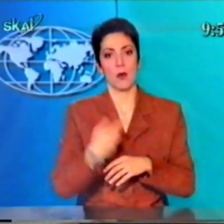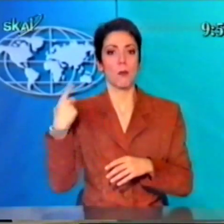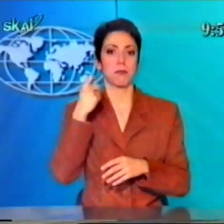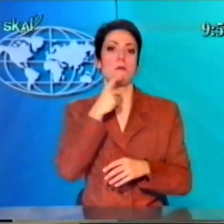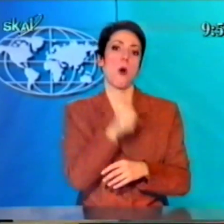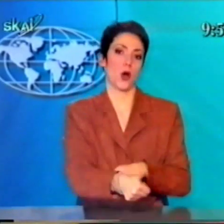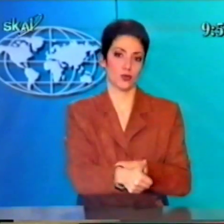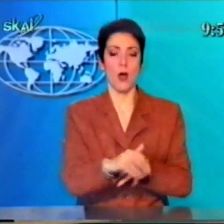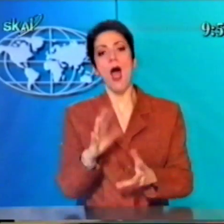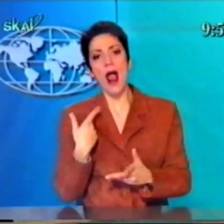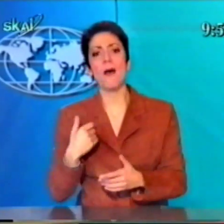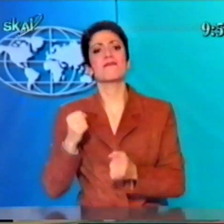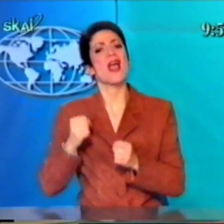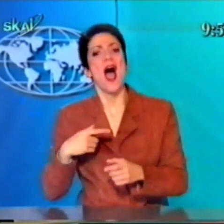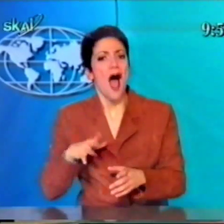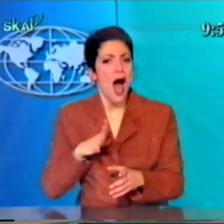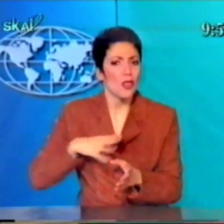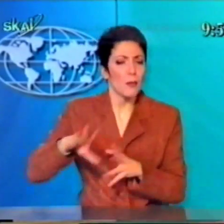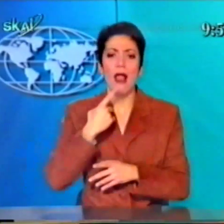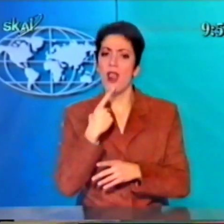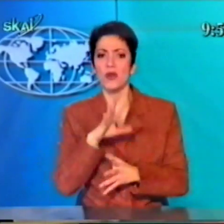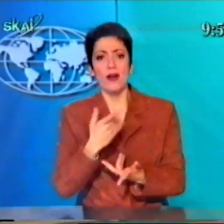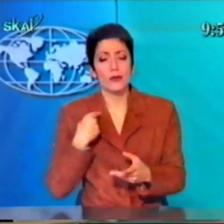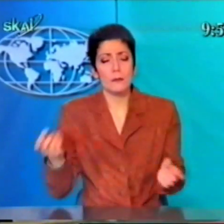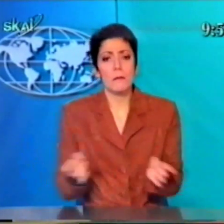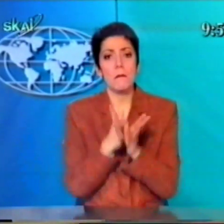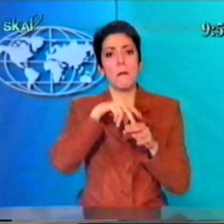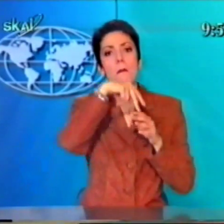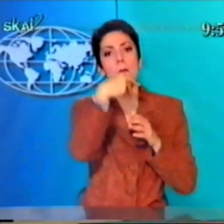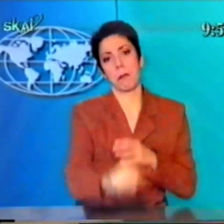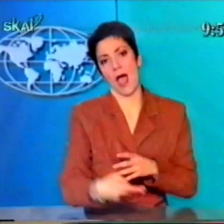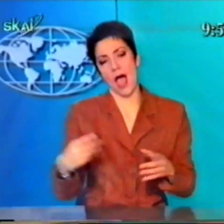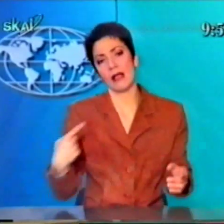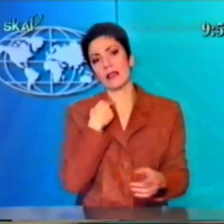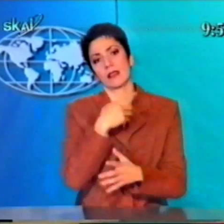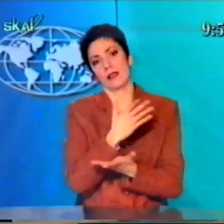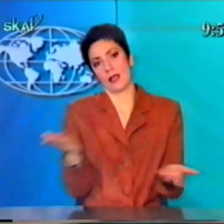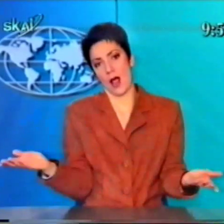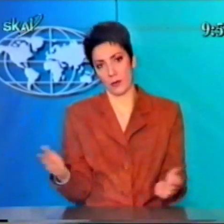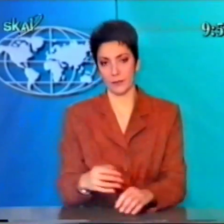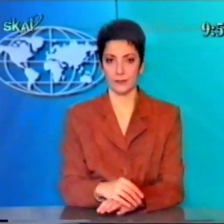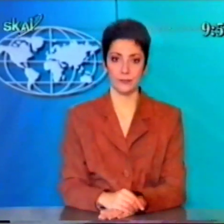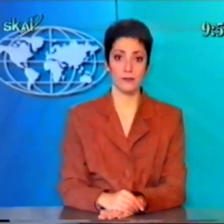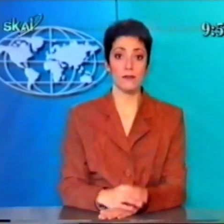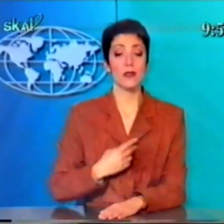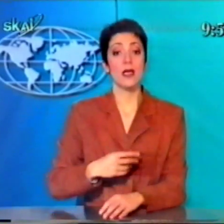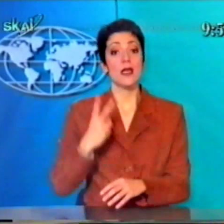Φεκτό θάνατο από ασφυξία βρήκαν δύο άνθρωποι σε αποθήκη ψυγείο στο Βόλο. Ο 34χρονος Δημήτρης Βογιατζής